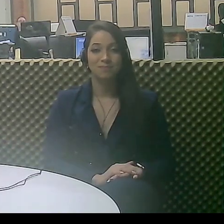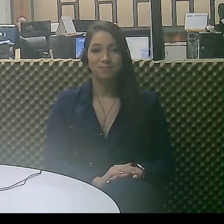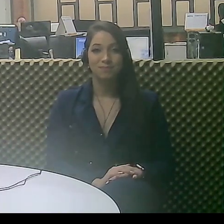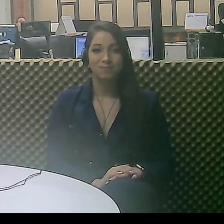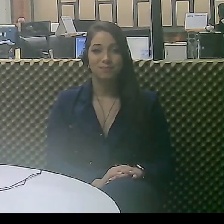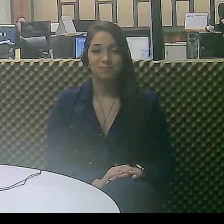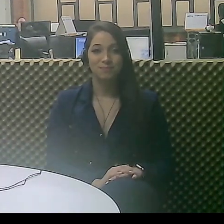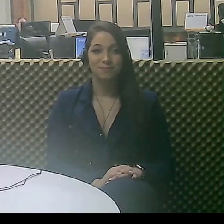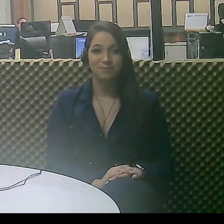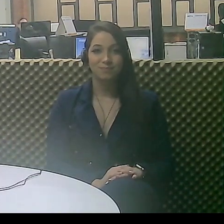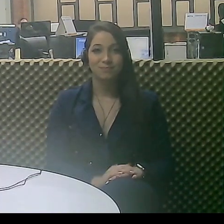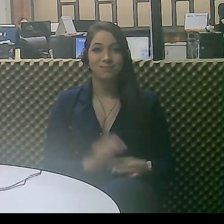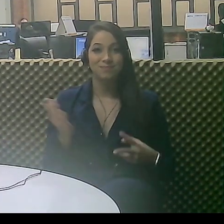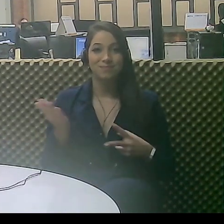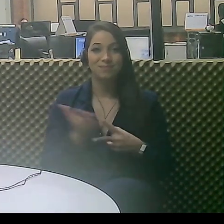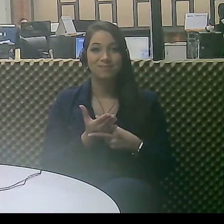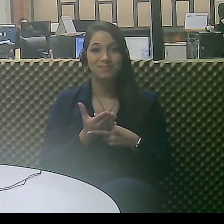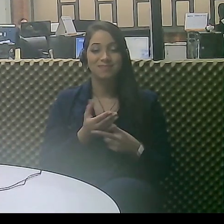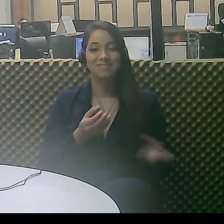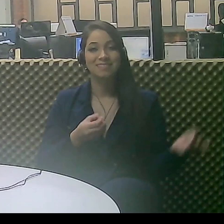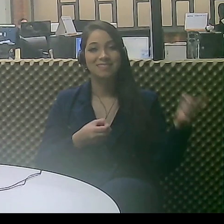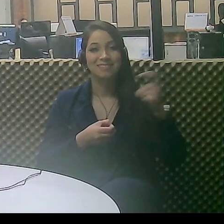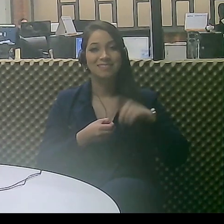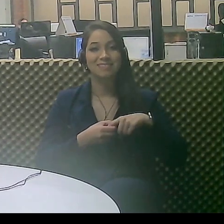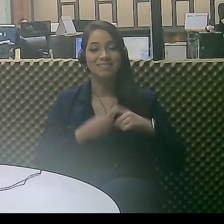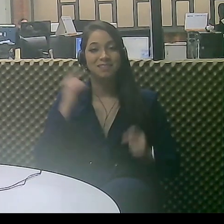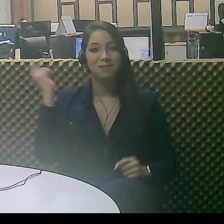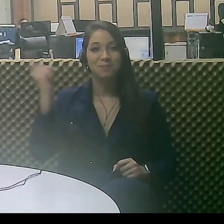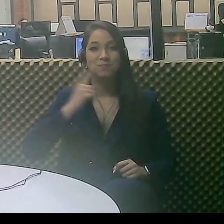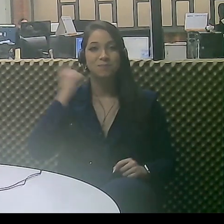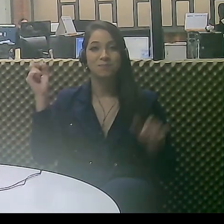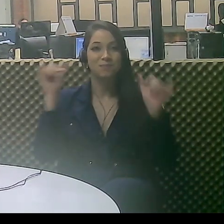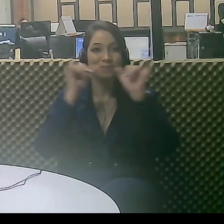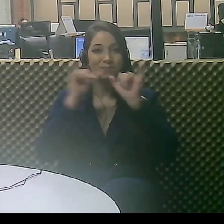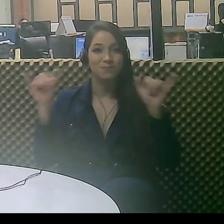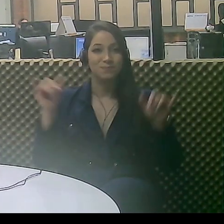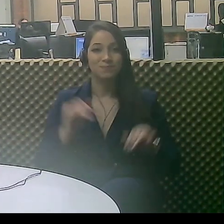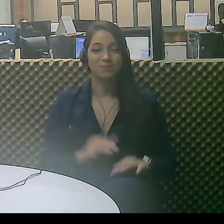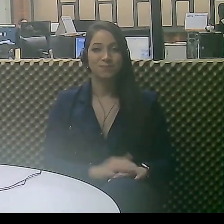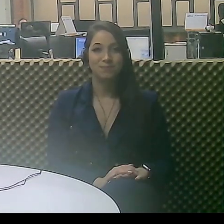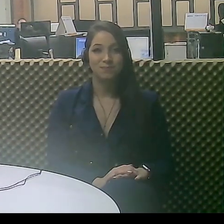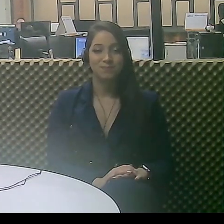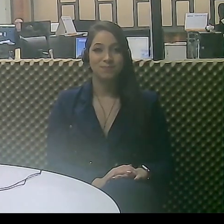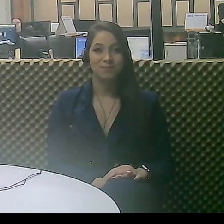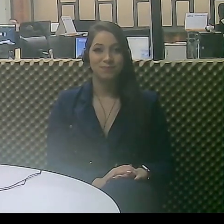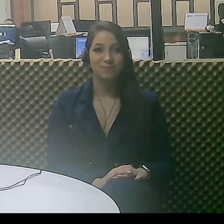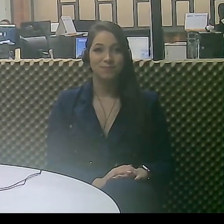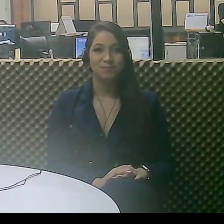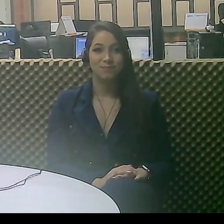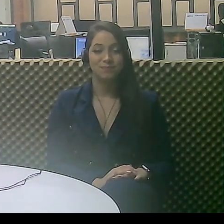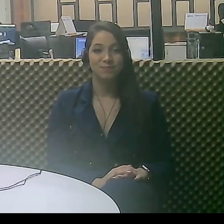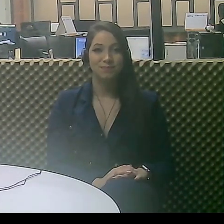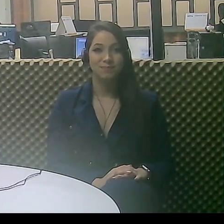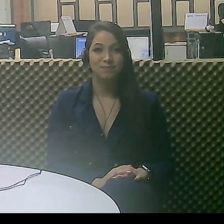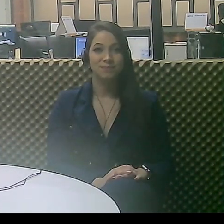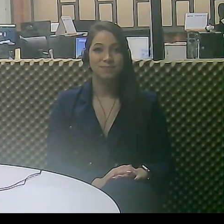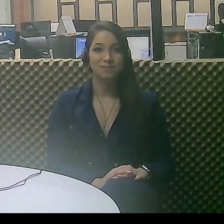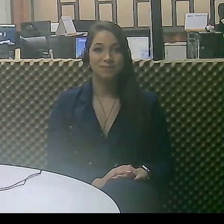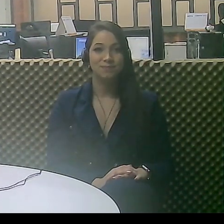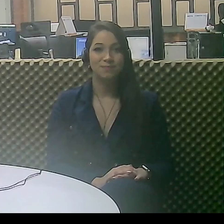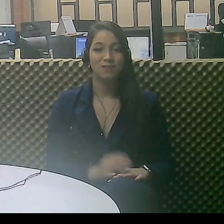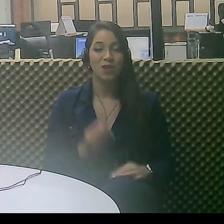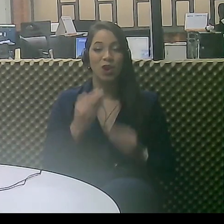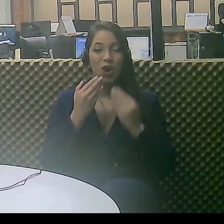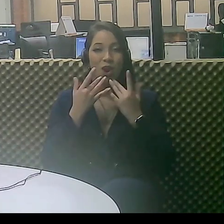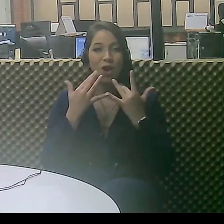ano vamos agora a um breve intervalo na volta tem Giro de Notícias mais